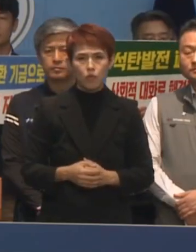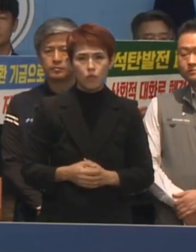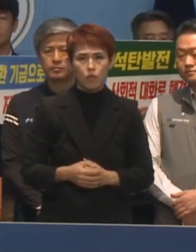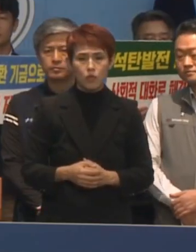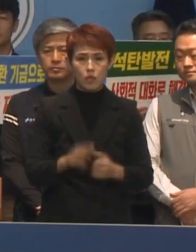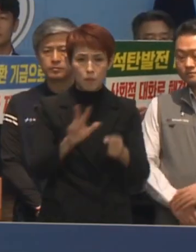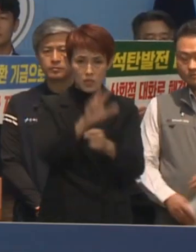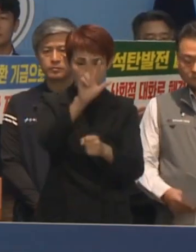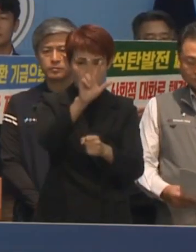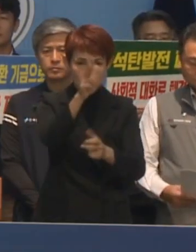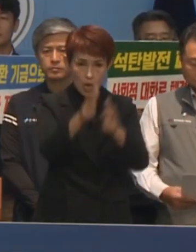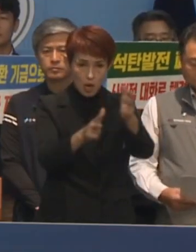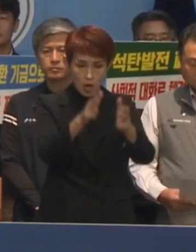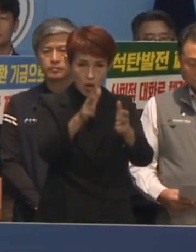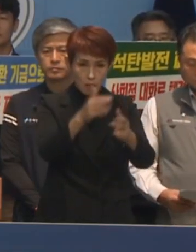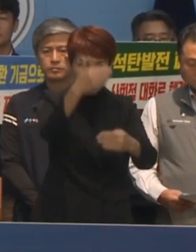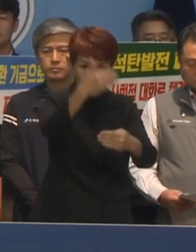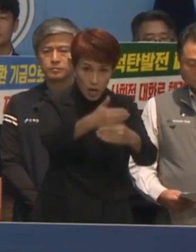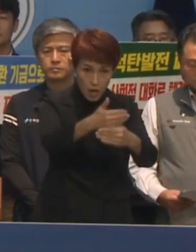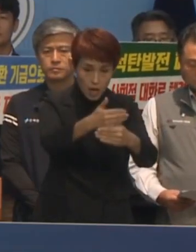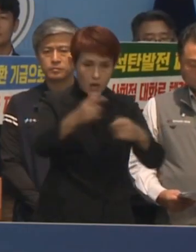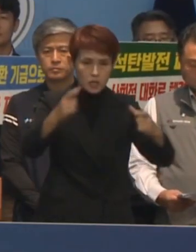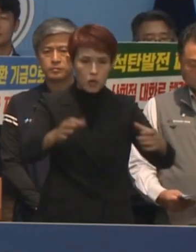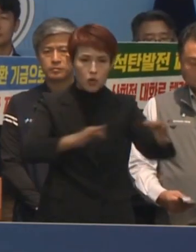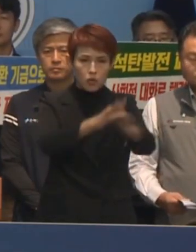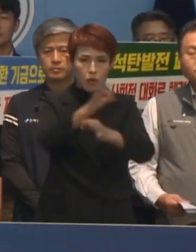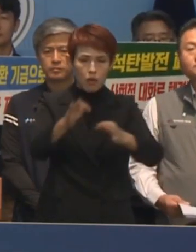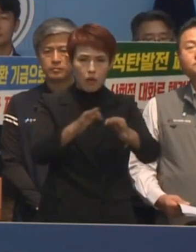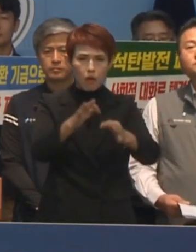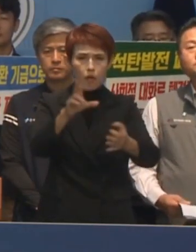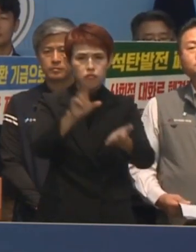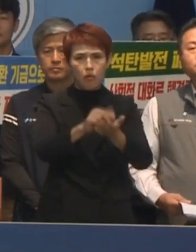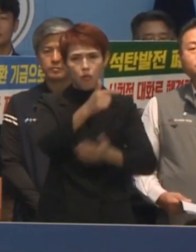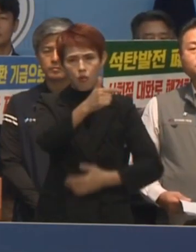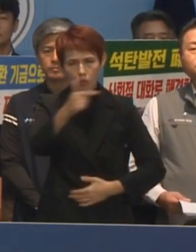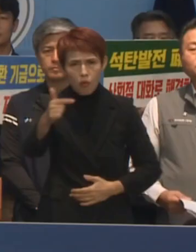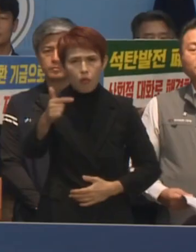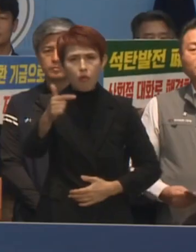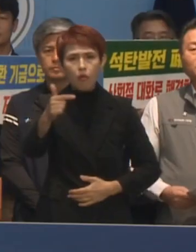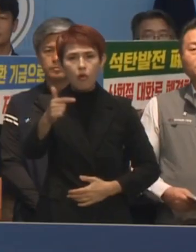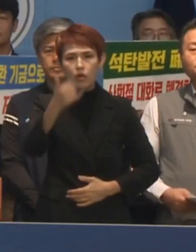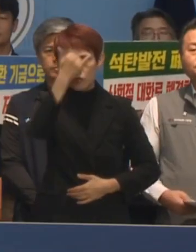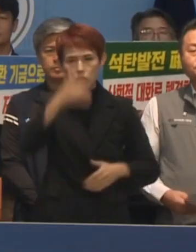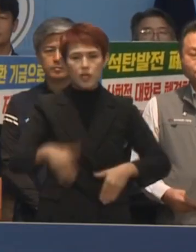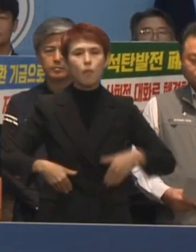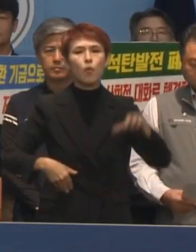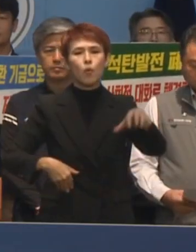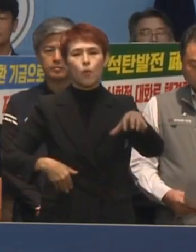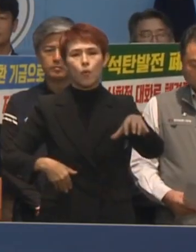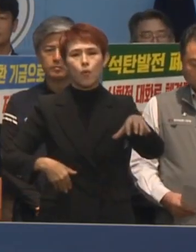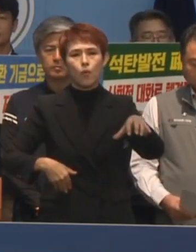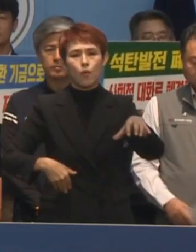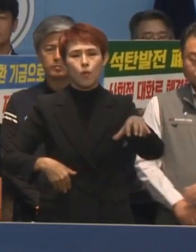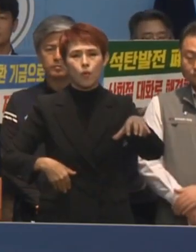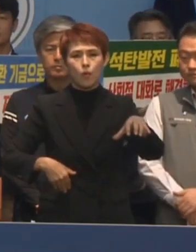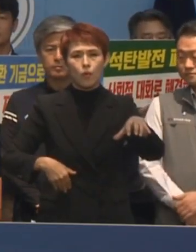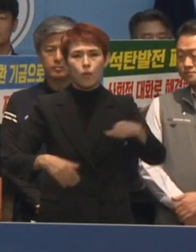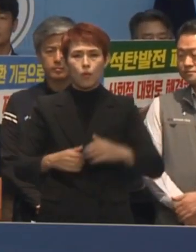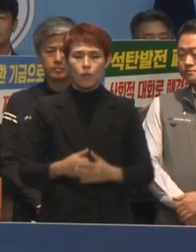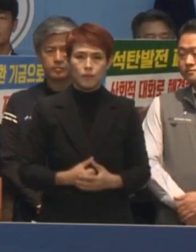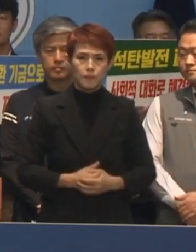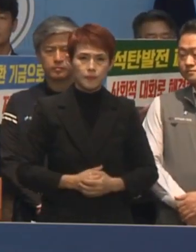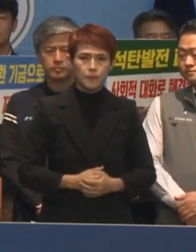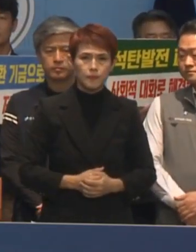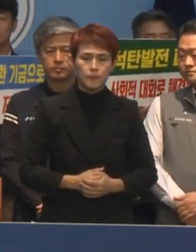중단될 경우 지역 경제에 막대한 영향이 있을 것으로 예측된다는 충남 일자리 진흥원의 연구조사